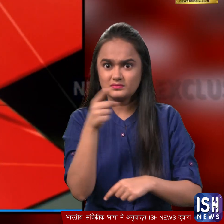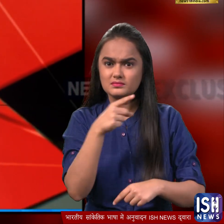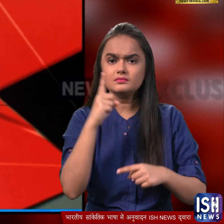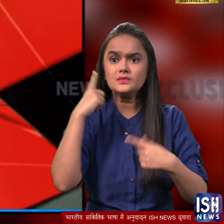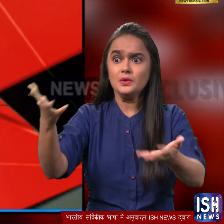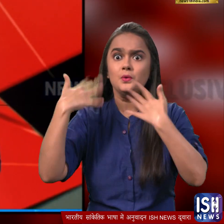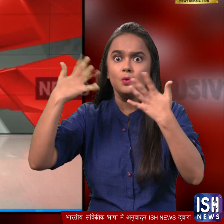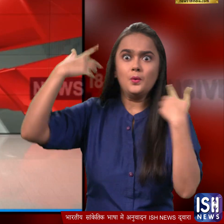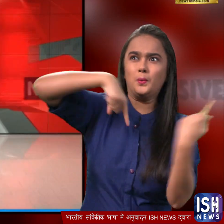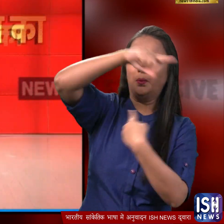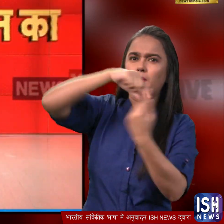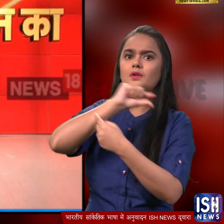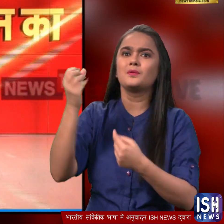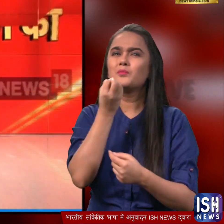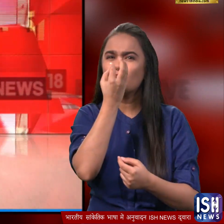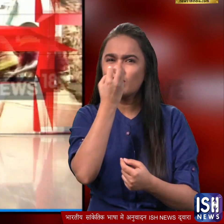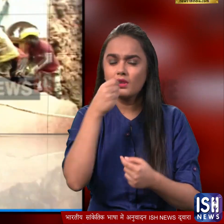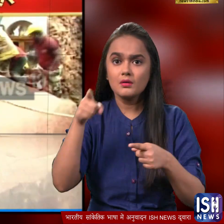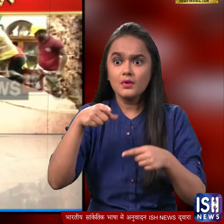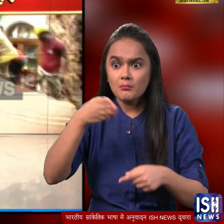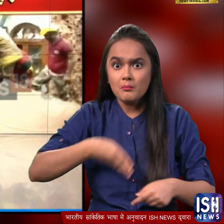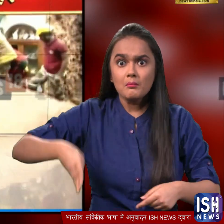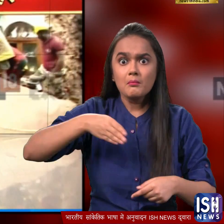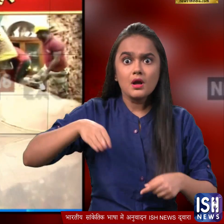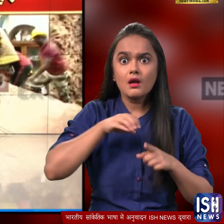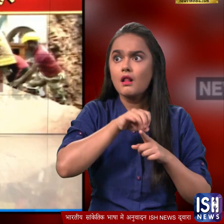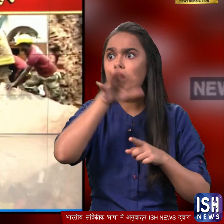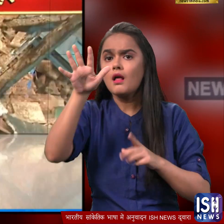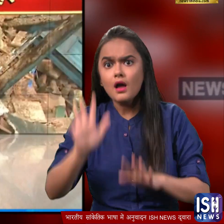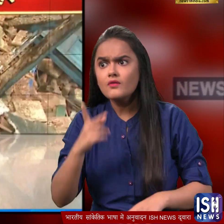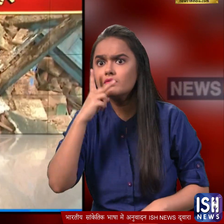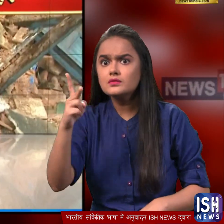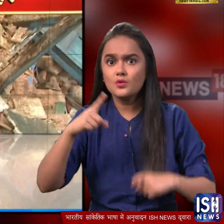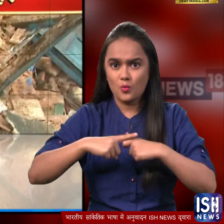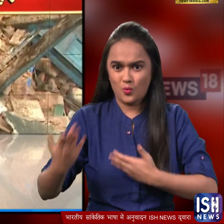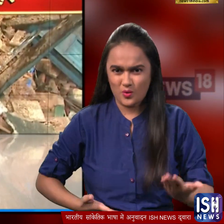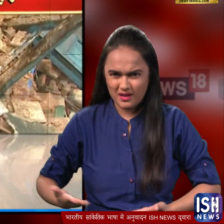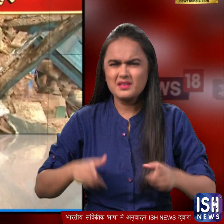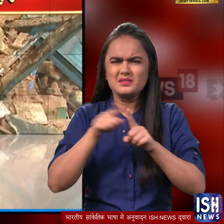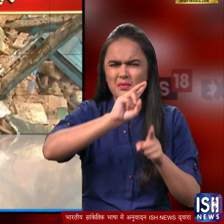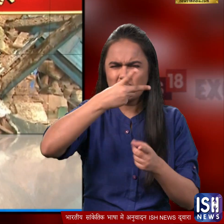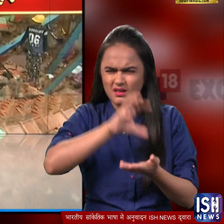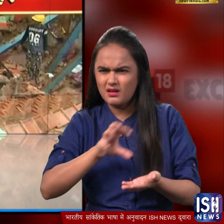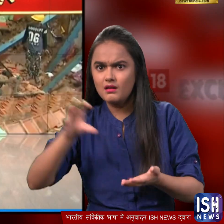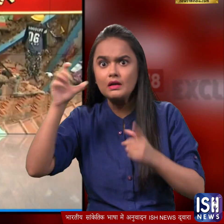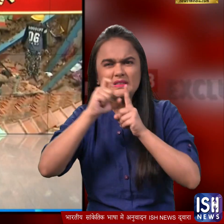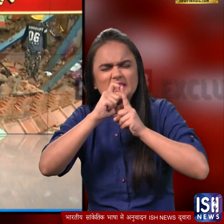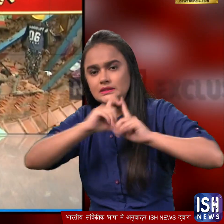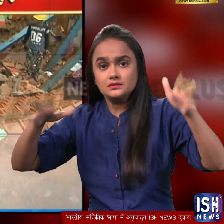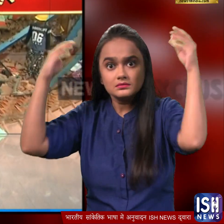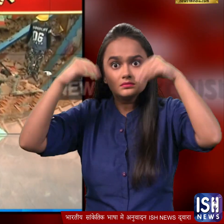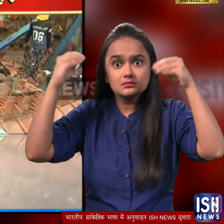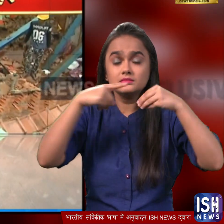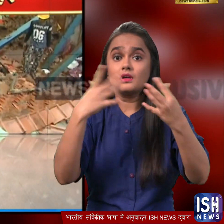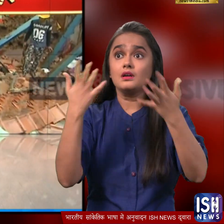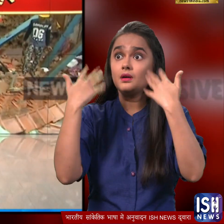वाले गुलाब नाम के चक्रवाती तूफान का असर अब बंगाल में भी दिखाई दिया और वहां कोलकाता समेत राज्य के कुछ शहरों में जोरदार बारिश हुई,